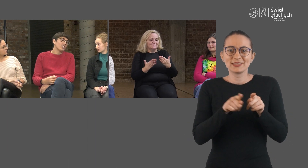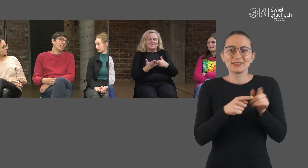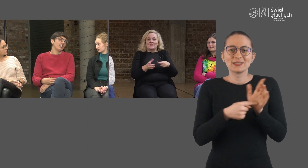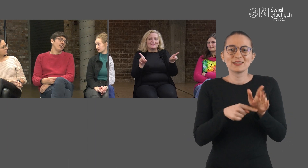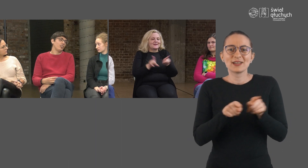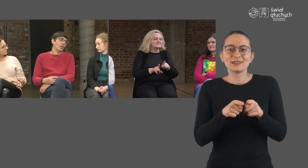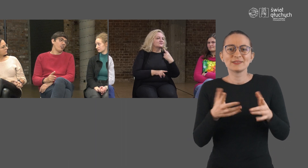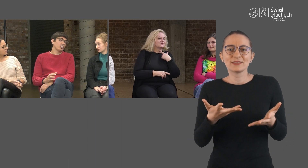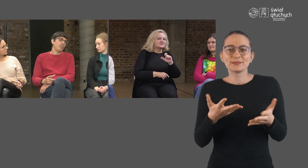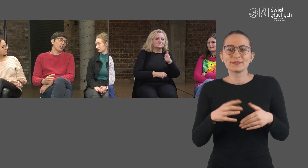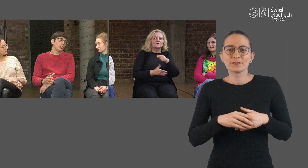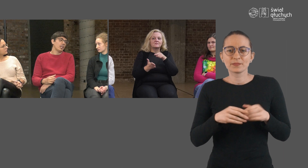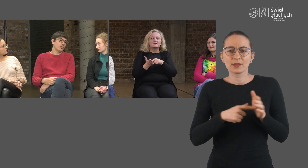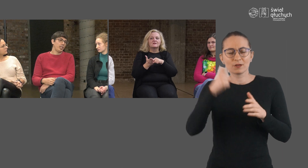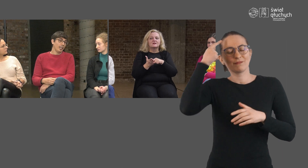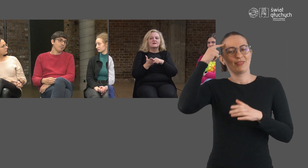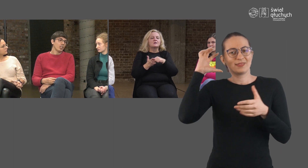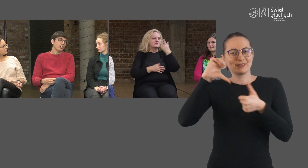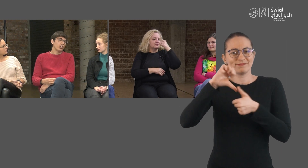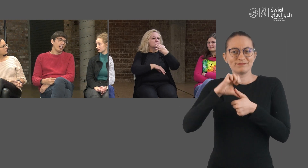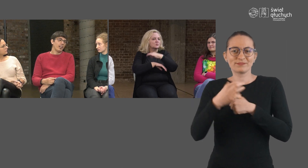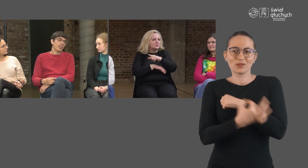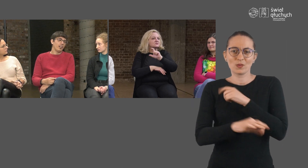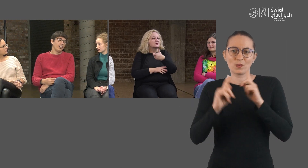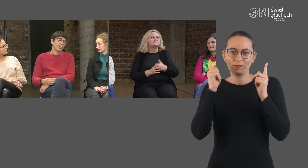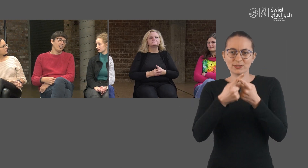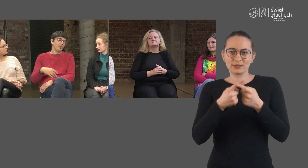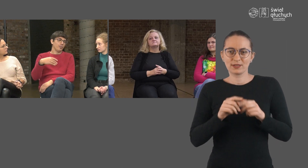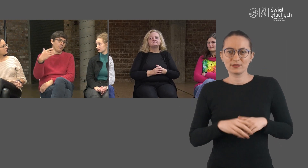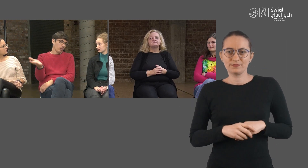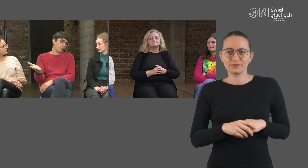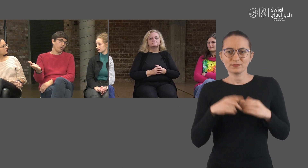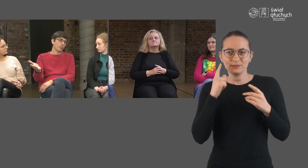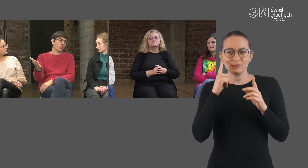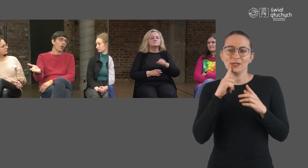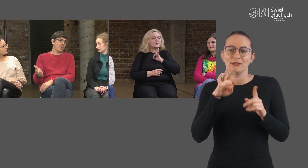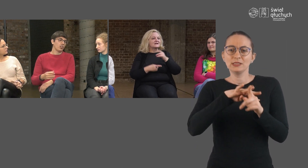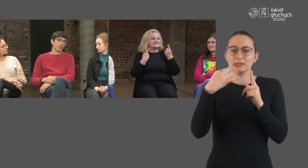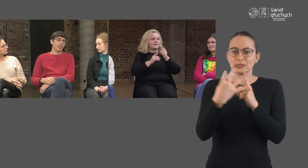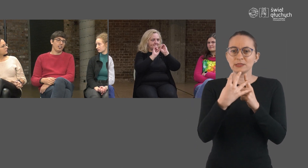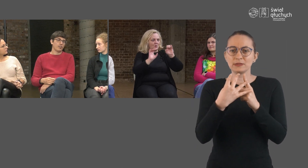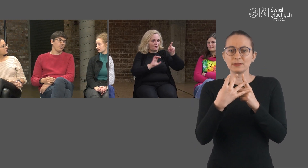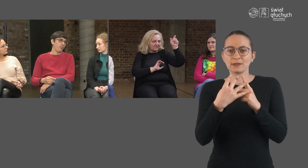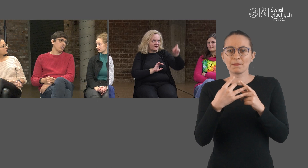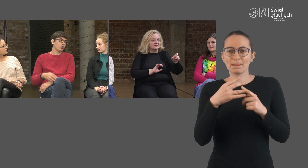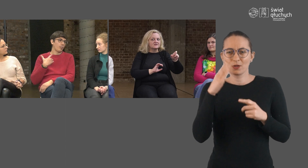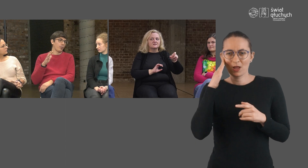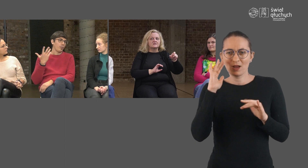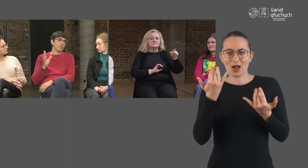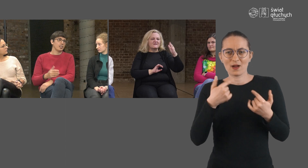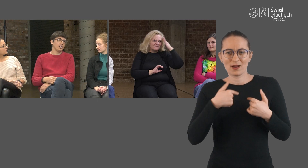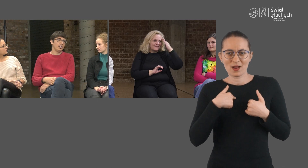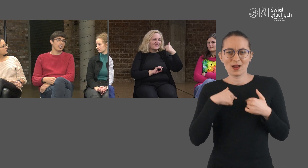też śmieszne, dopiero właśnie wiedziałam, czy na studiach, że w moim przypadku profesor zawsze powiedział, że ja